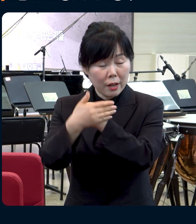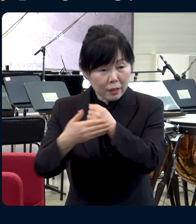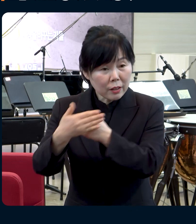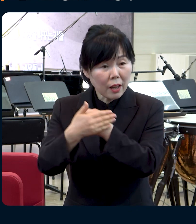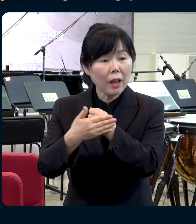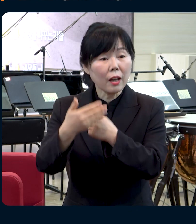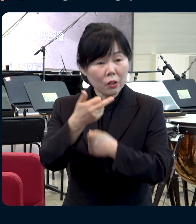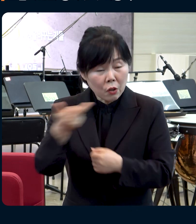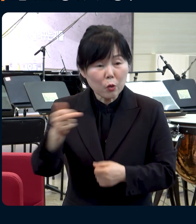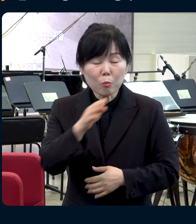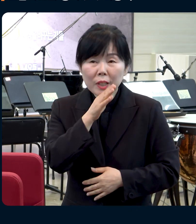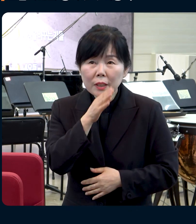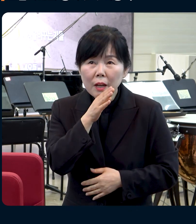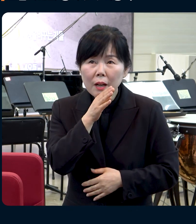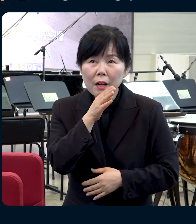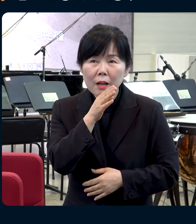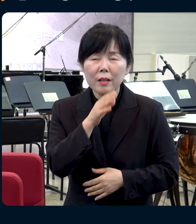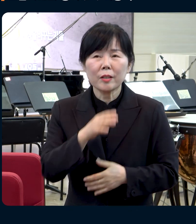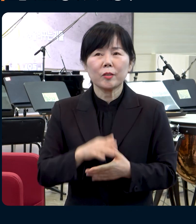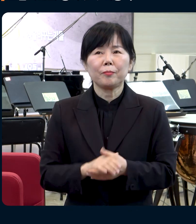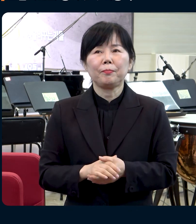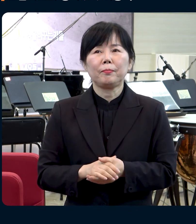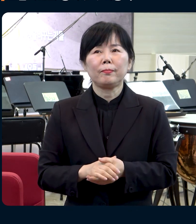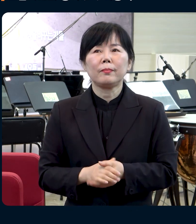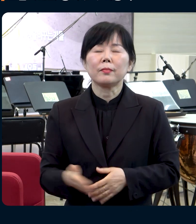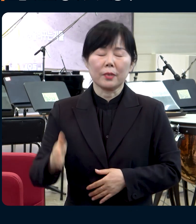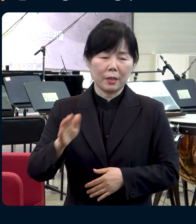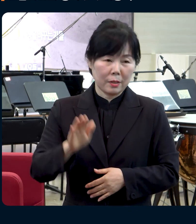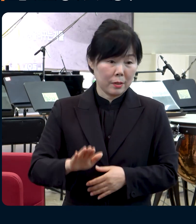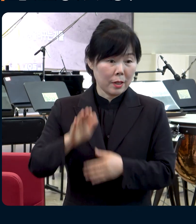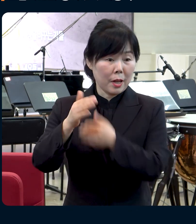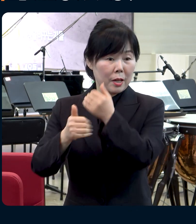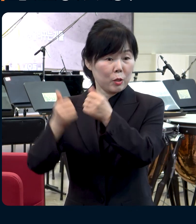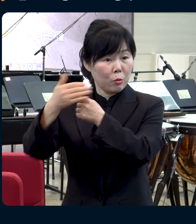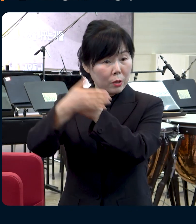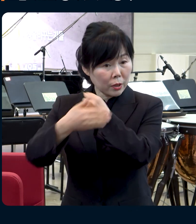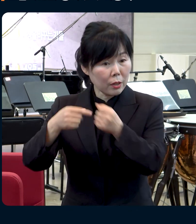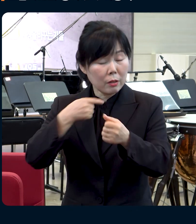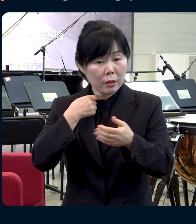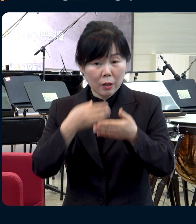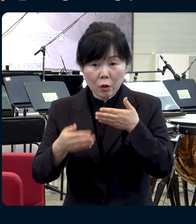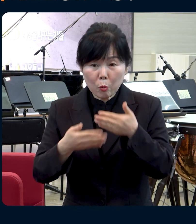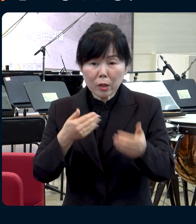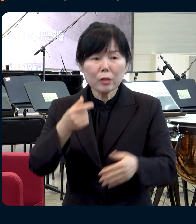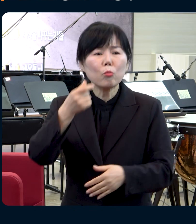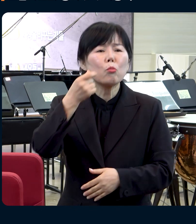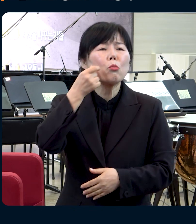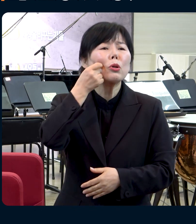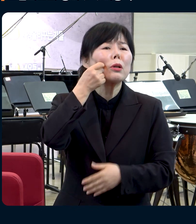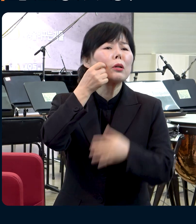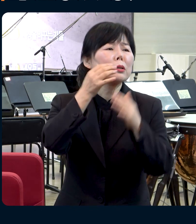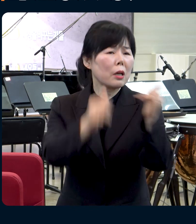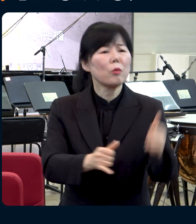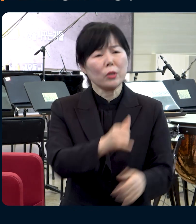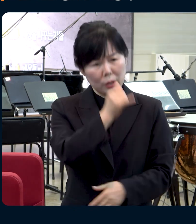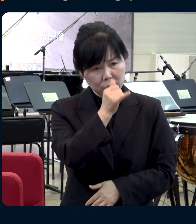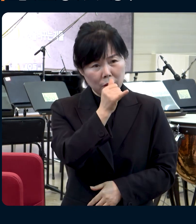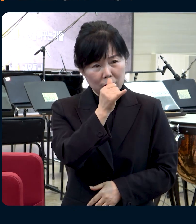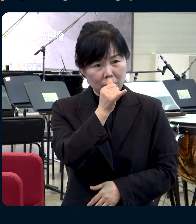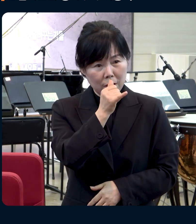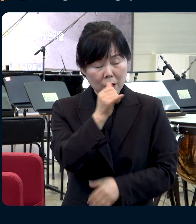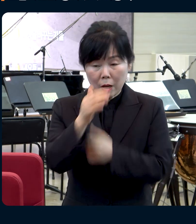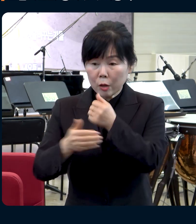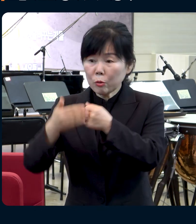은혜가 있고 아름다운 일들이 있는 것이에요. 그런데 하나님의 은혜를 경험하지 못하는 분들이 있다는 것입니다. 그래서 왜